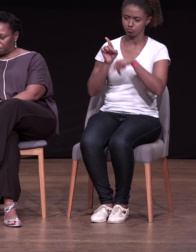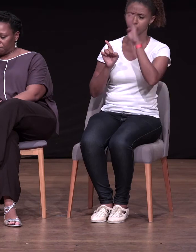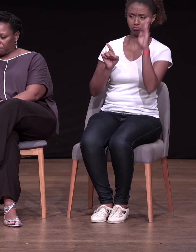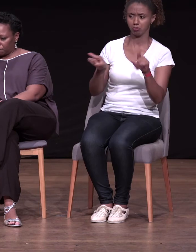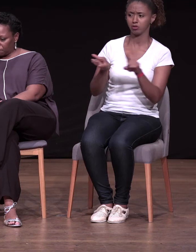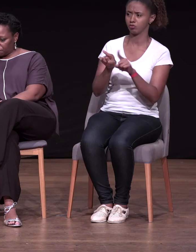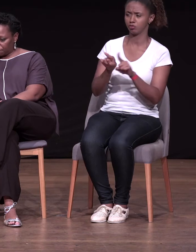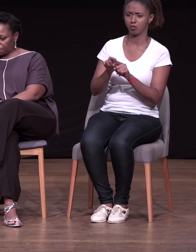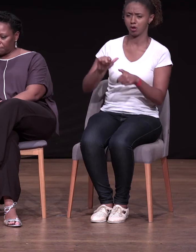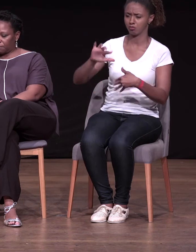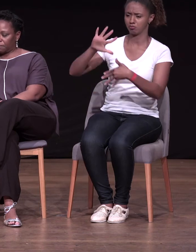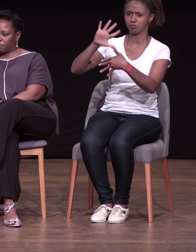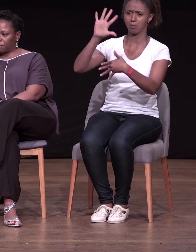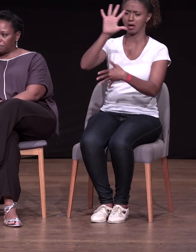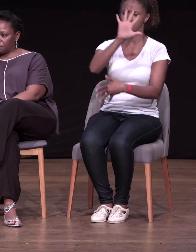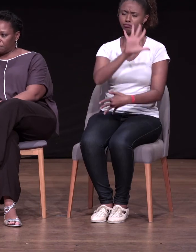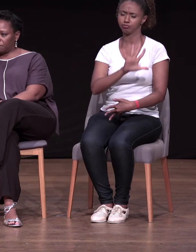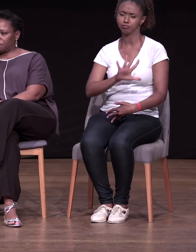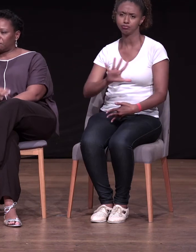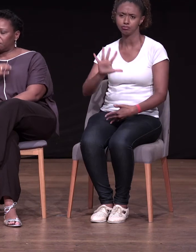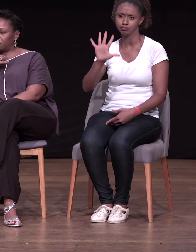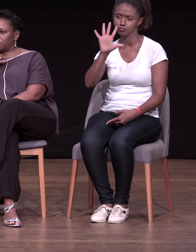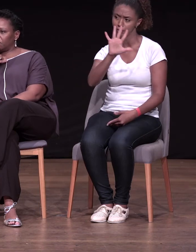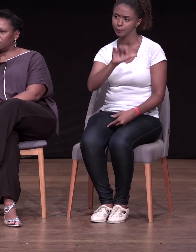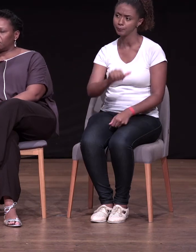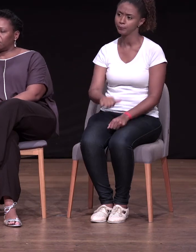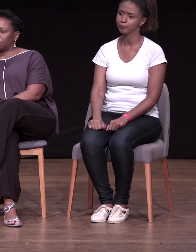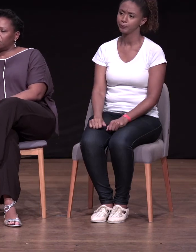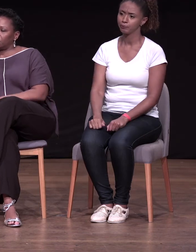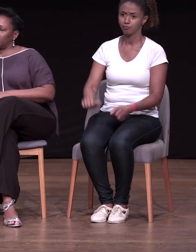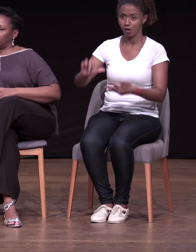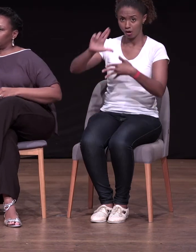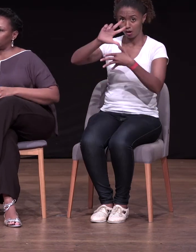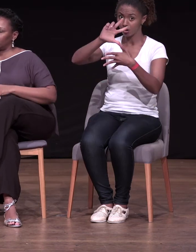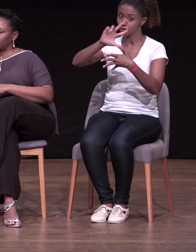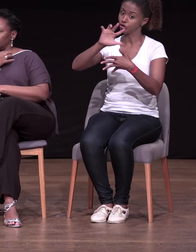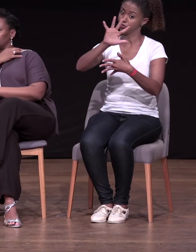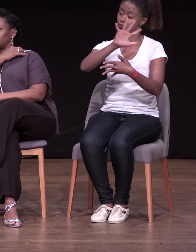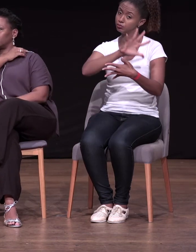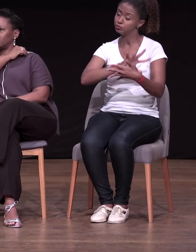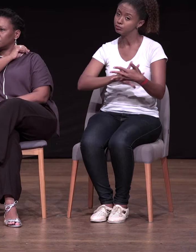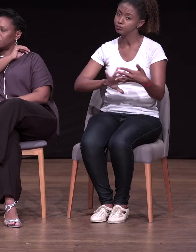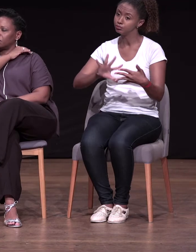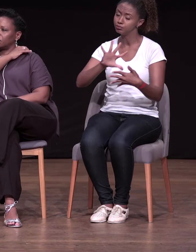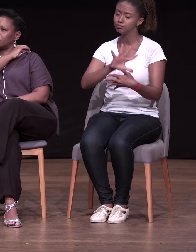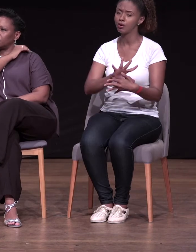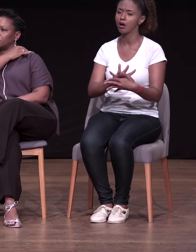Brasil, como em toda a América, toda a Latinoamérica, que vem em seu trabalho